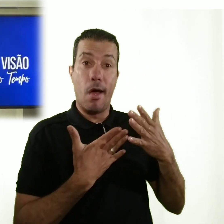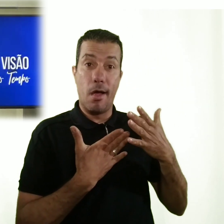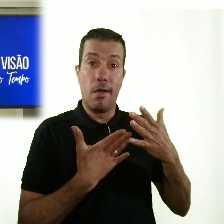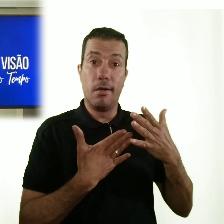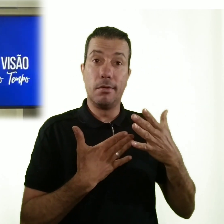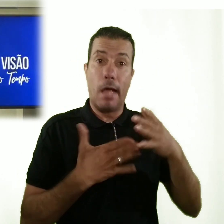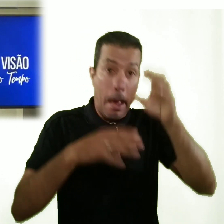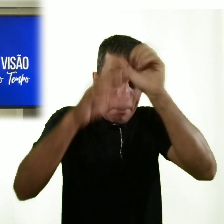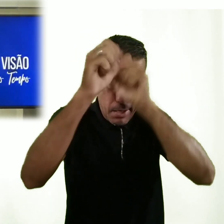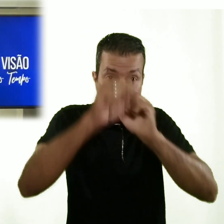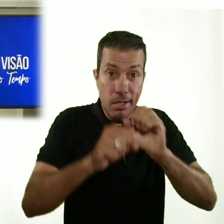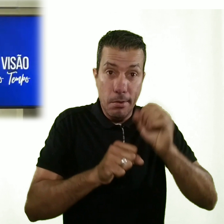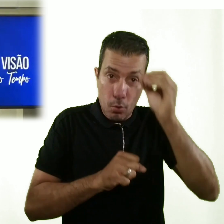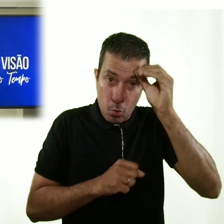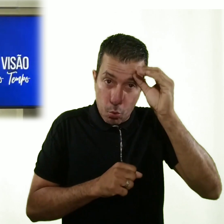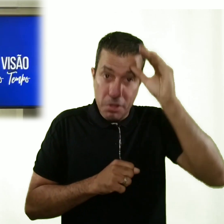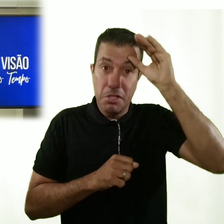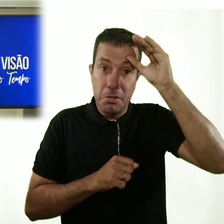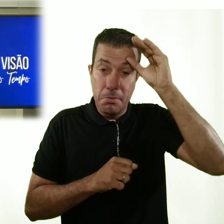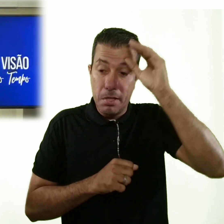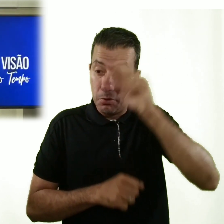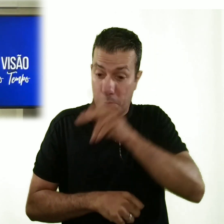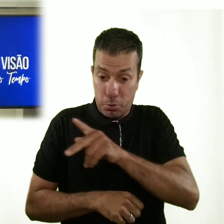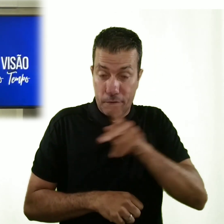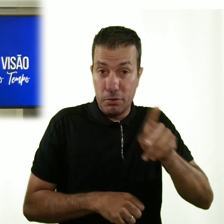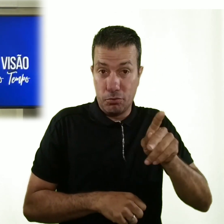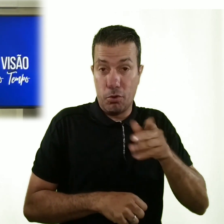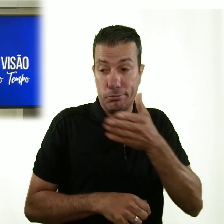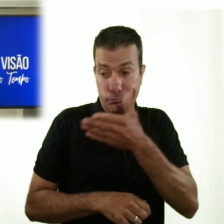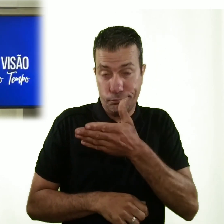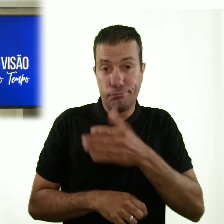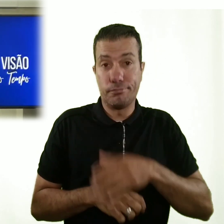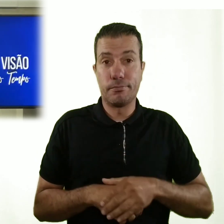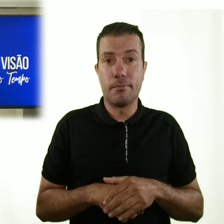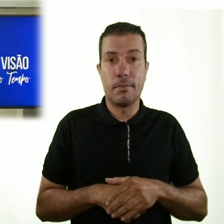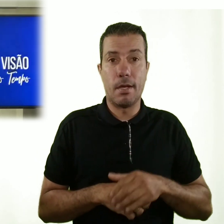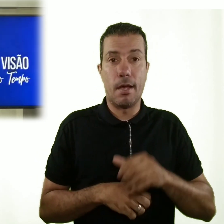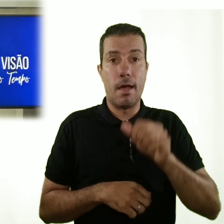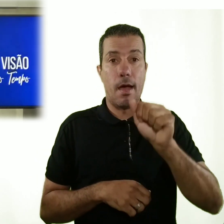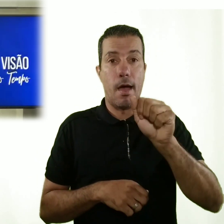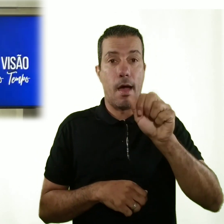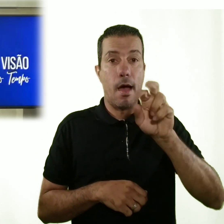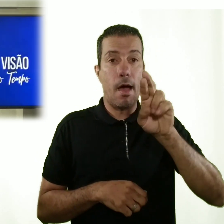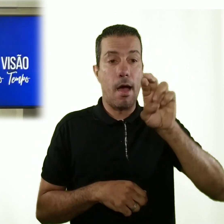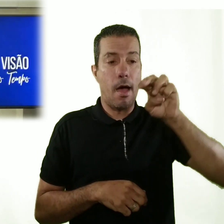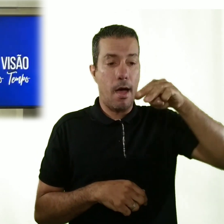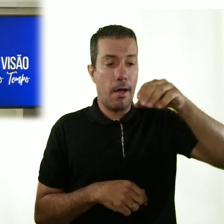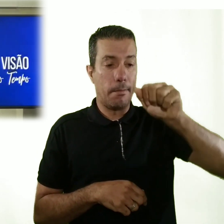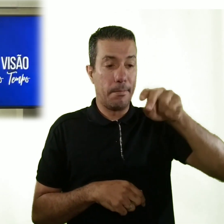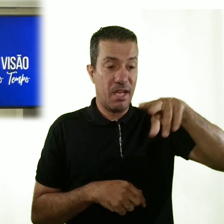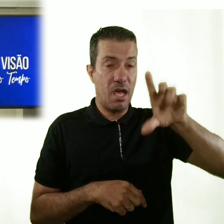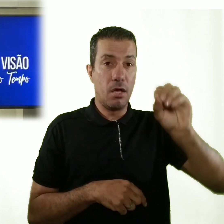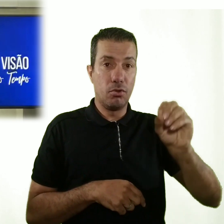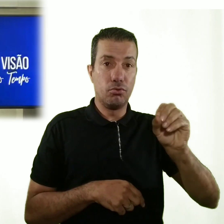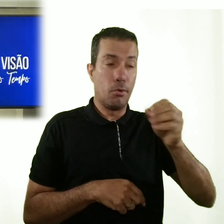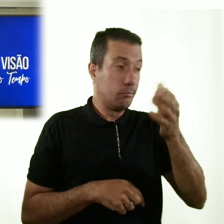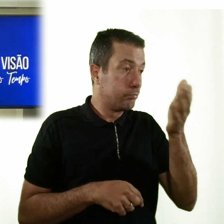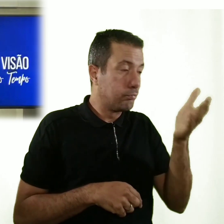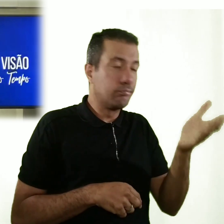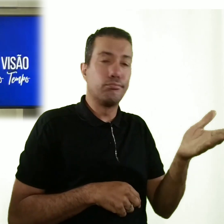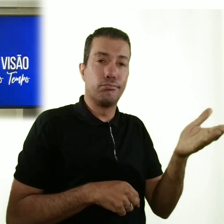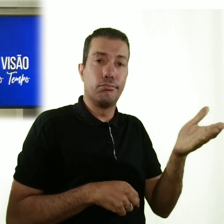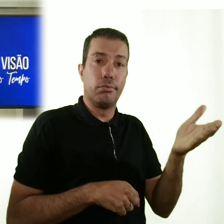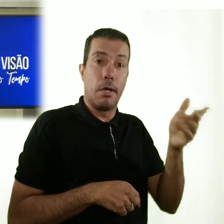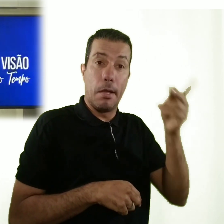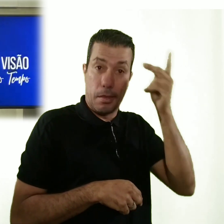aprendemos e crescemos muito com as aulas do nosso professor. O professor nosso é o Armando Escoto. O Armando Escoto é paulistano, ele